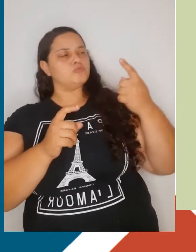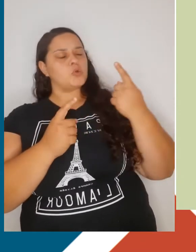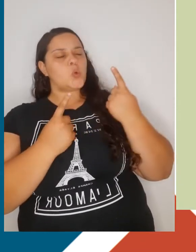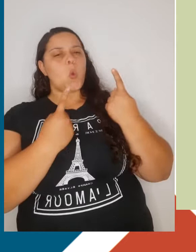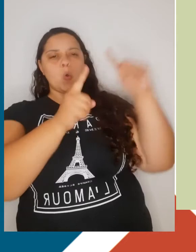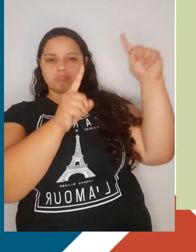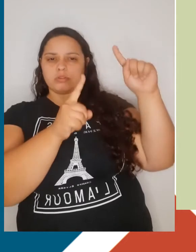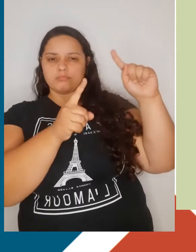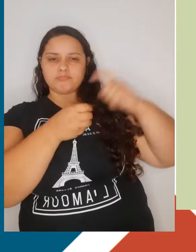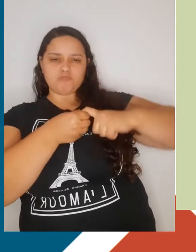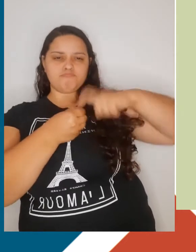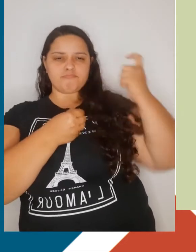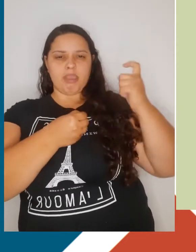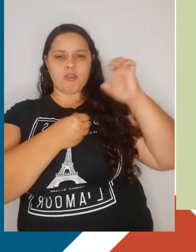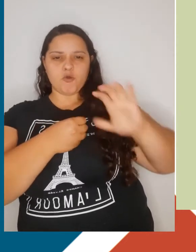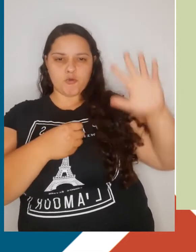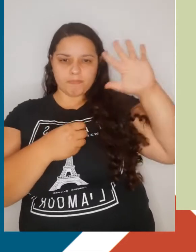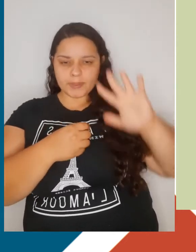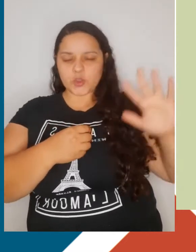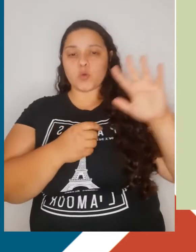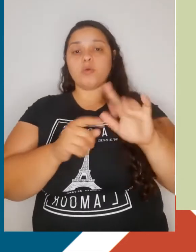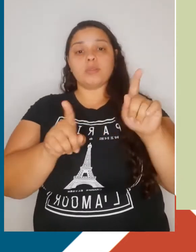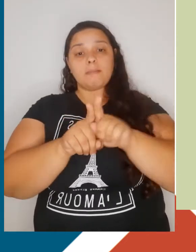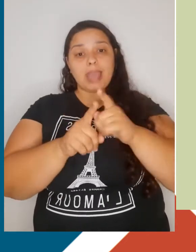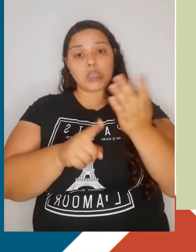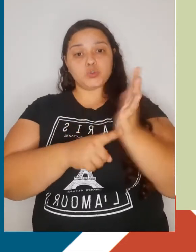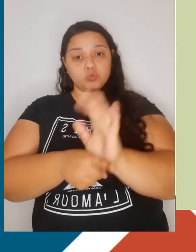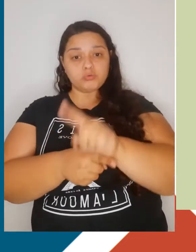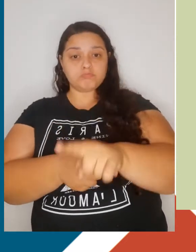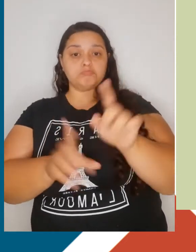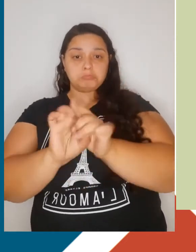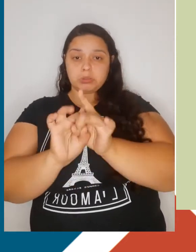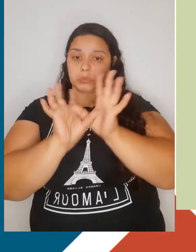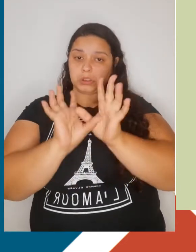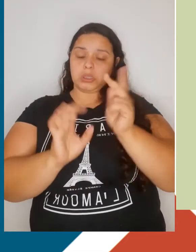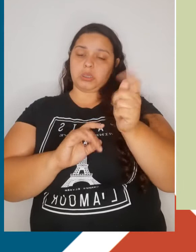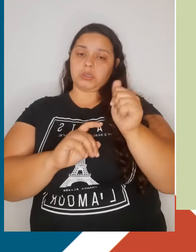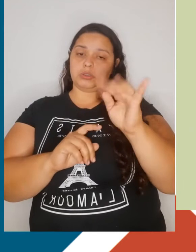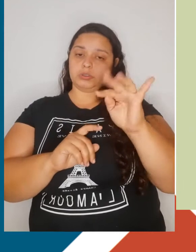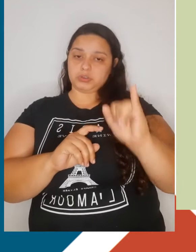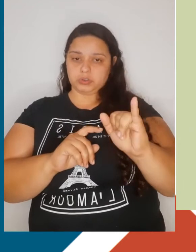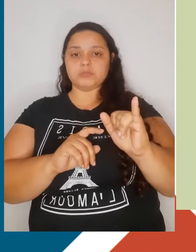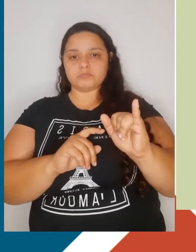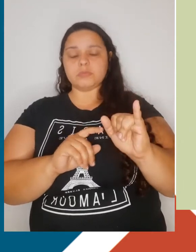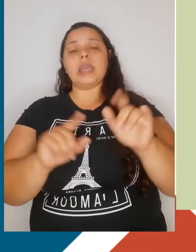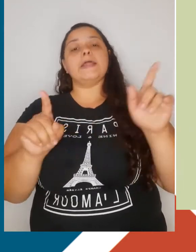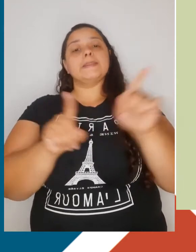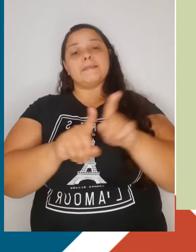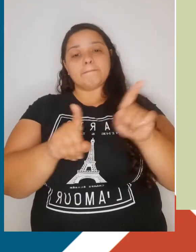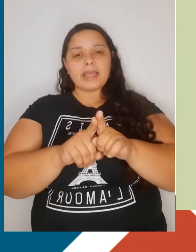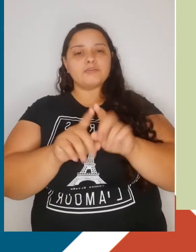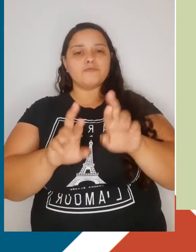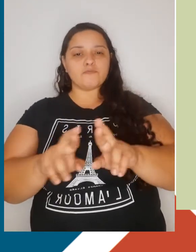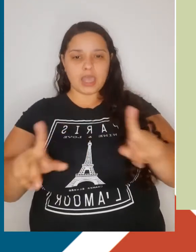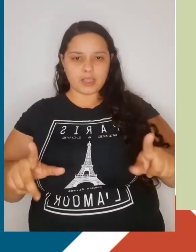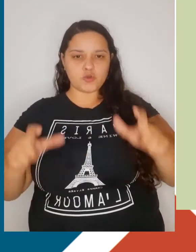e contestação ao domínio europeu que levaram à independência do Haiti entre 1791 e